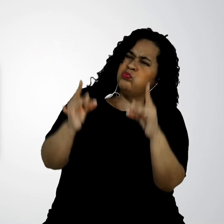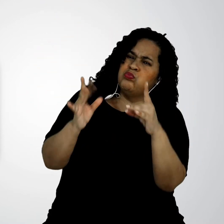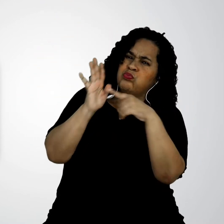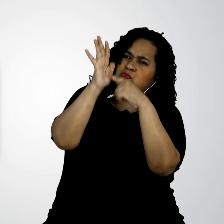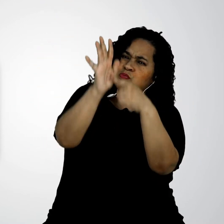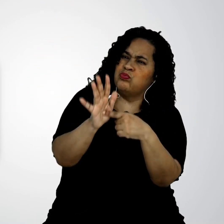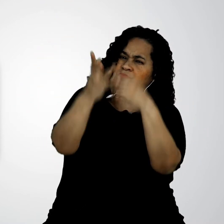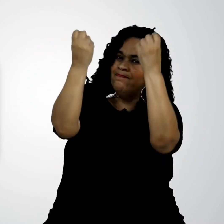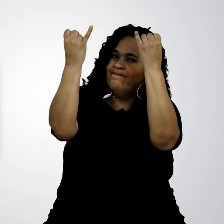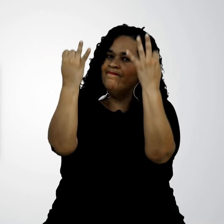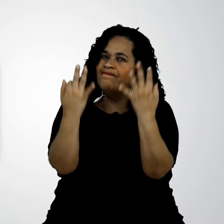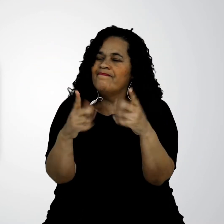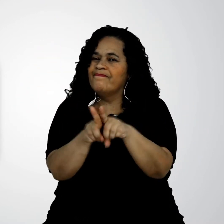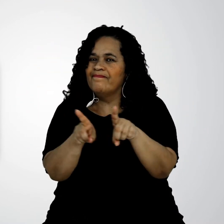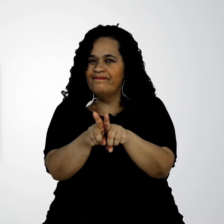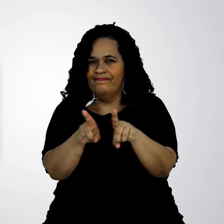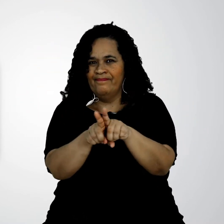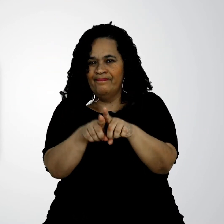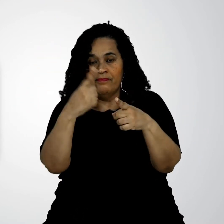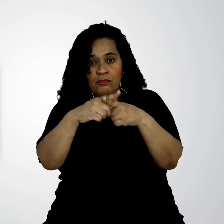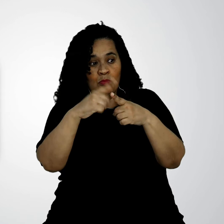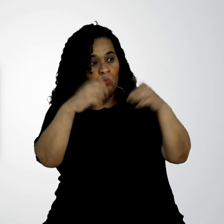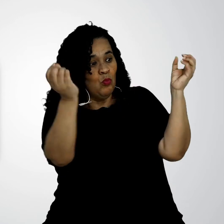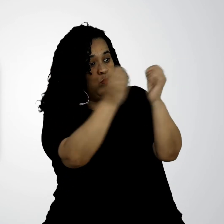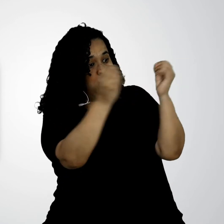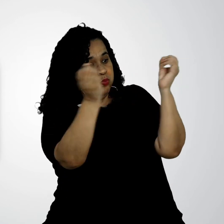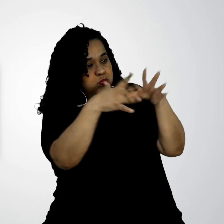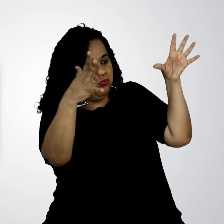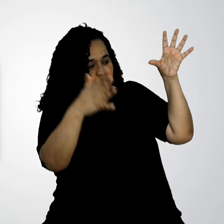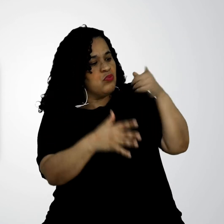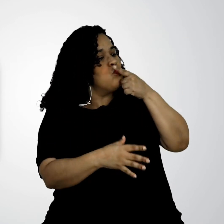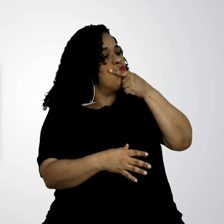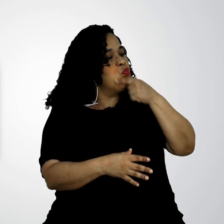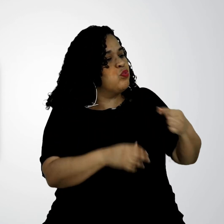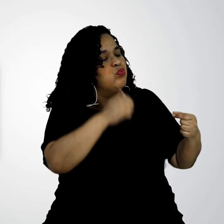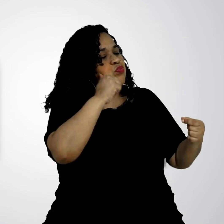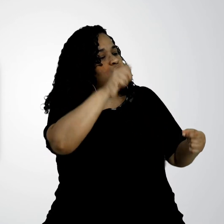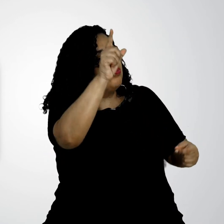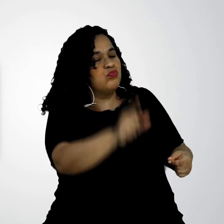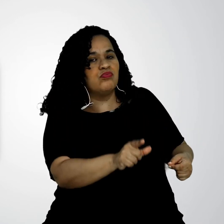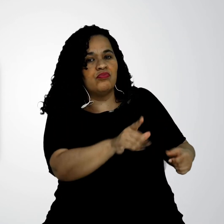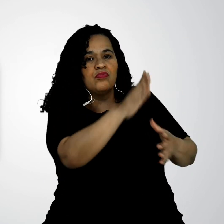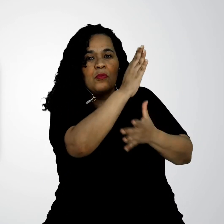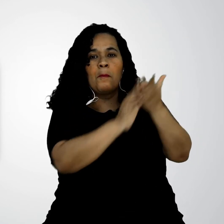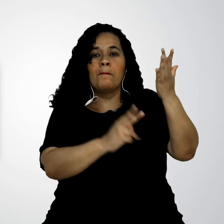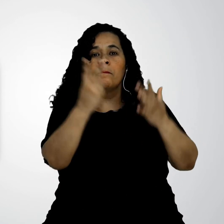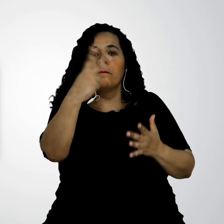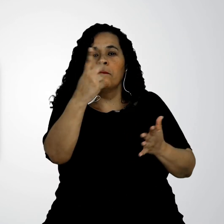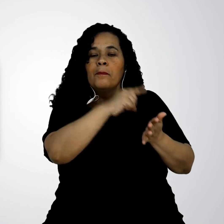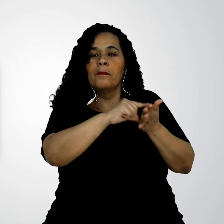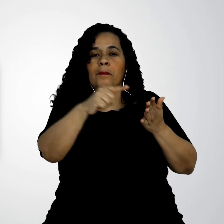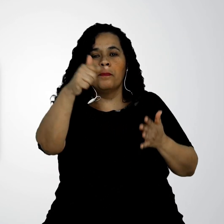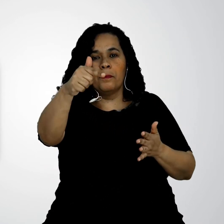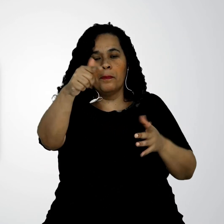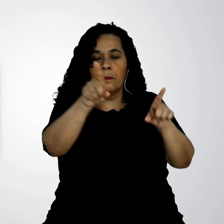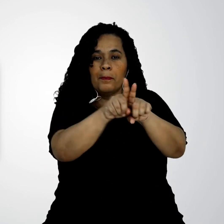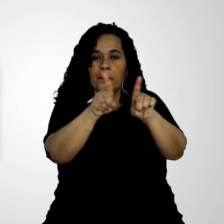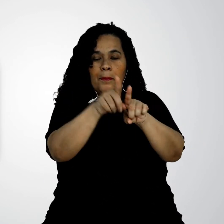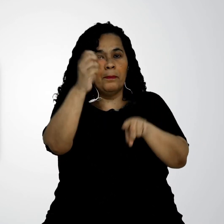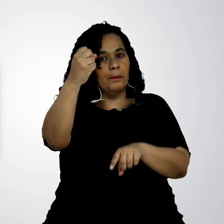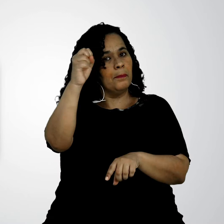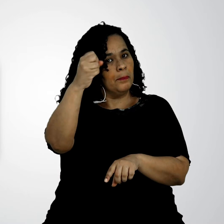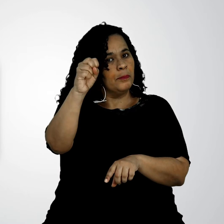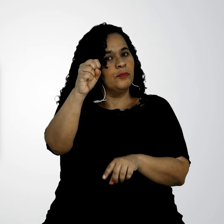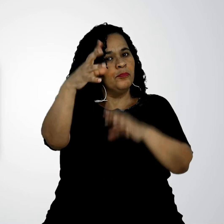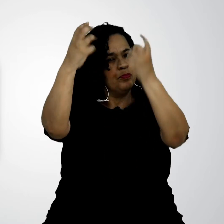existe, porque ele cria aqui, o homem foi criado, Gênesis 2, 7 a 8, mas aqui ele coloca a expressão de fato